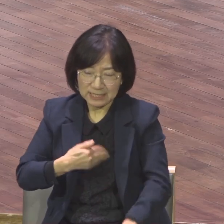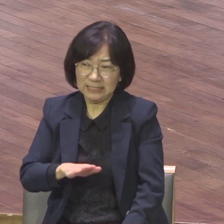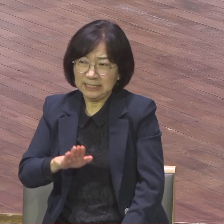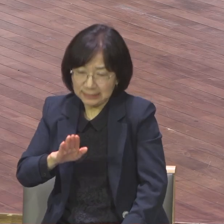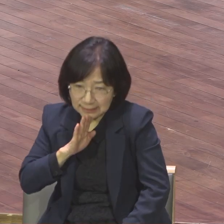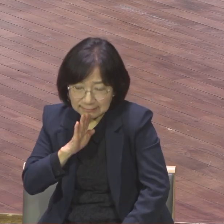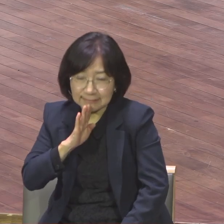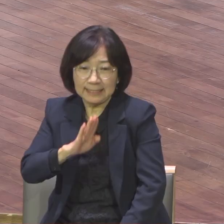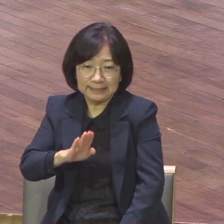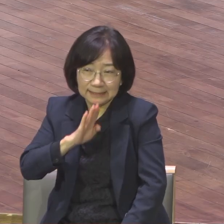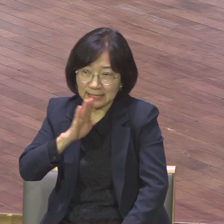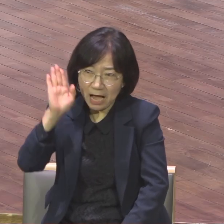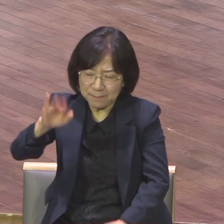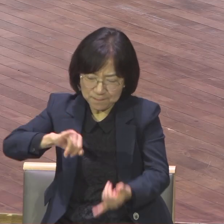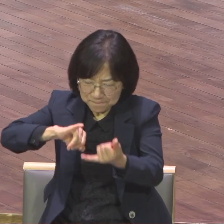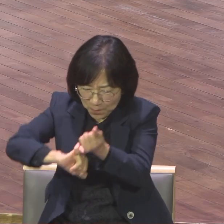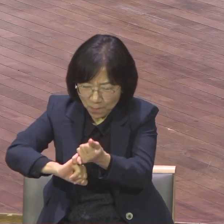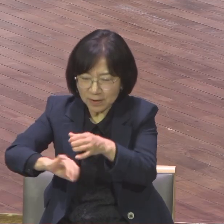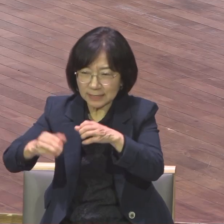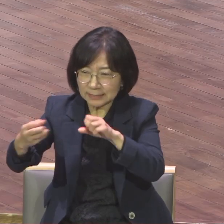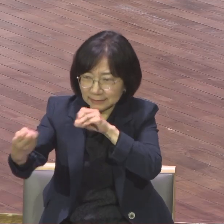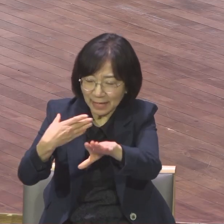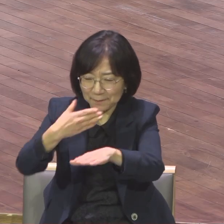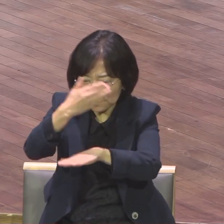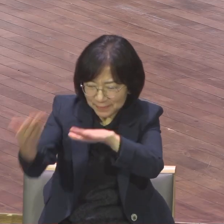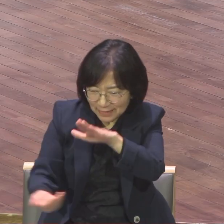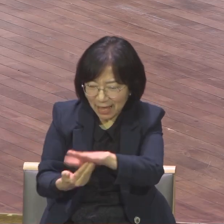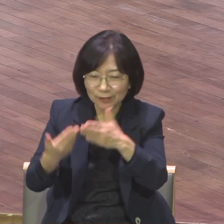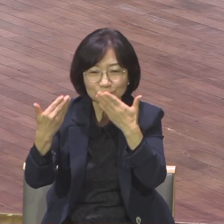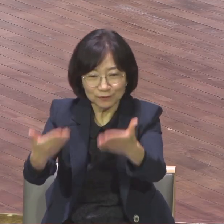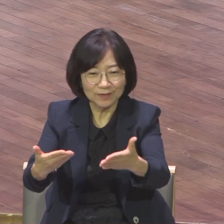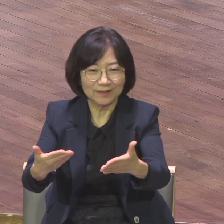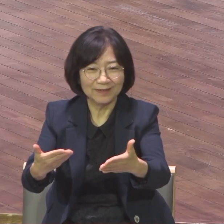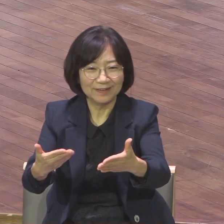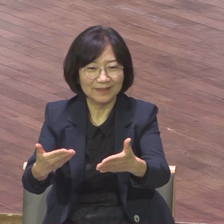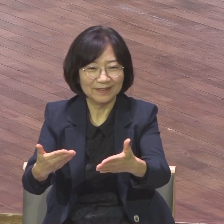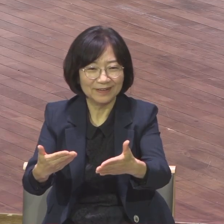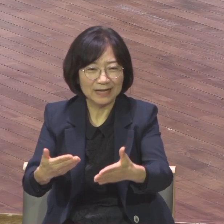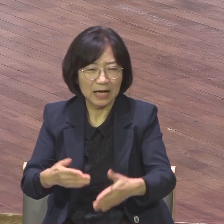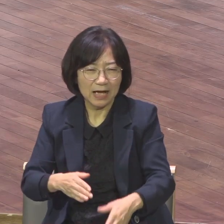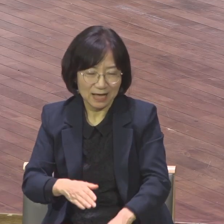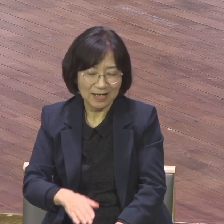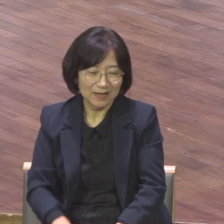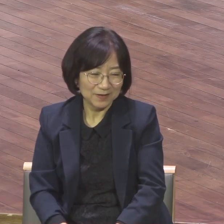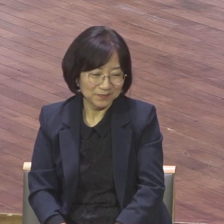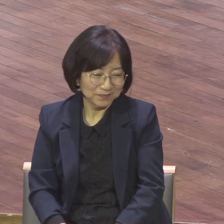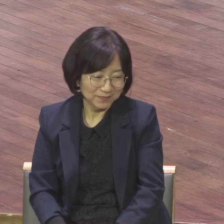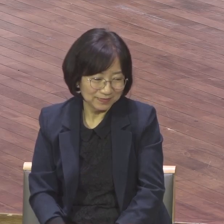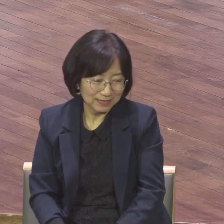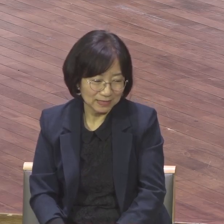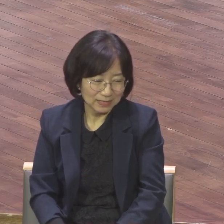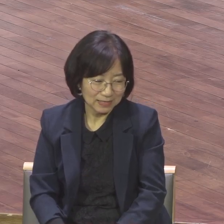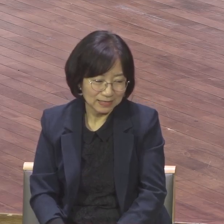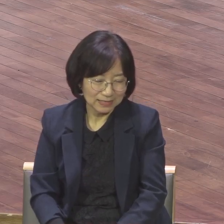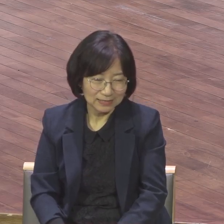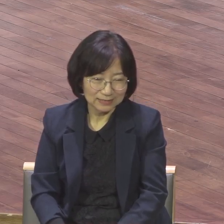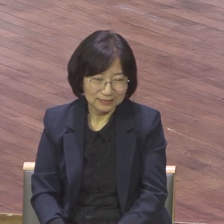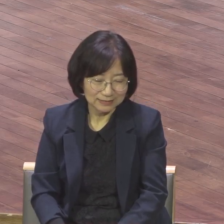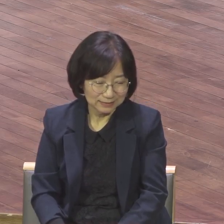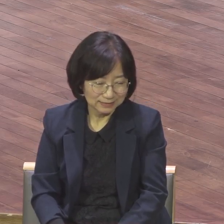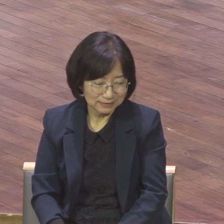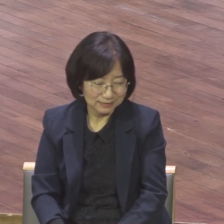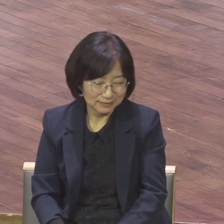강조하신 것이요. 성취해 주겠다. 내가 이렇게 네 말 듣고 순종하면 내가 반드시 이루어 주겠다. 진실로